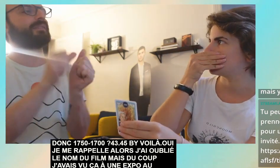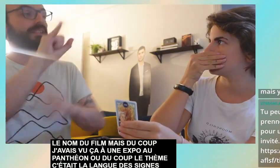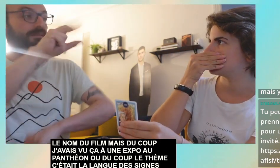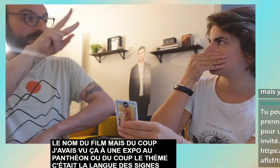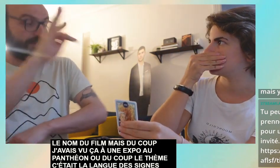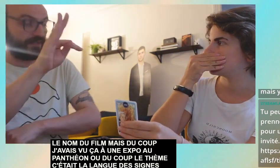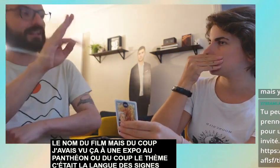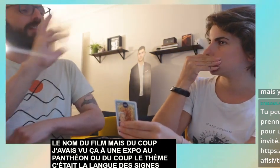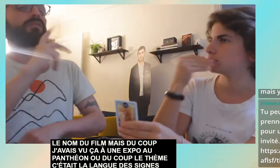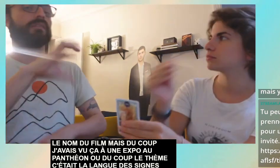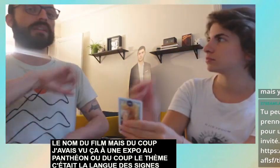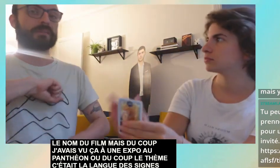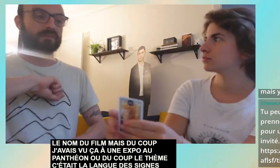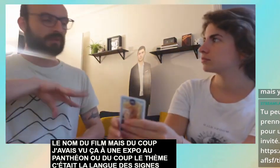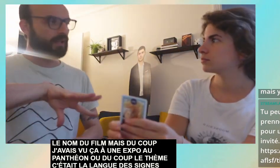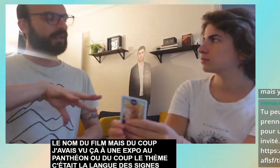avec IVT. Il y avait Emmanuel,